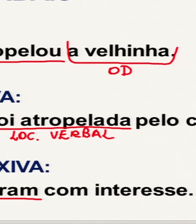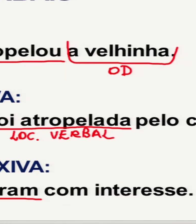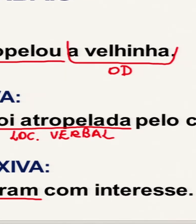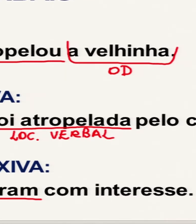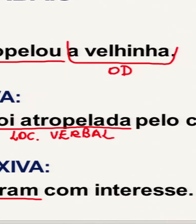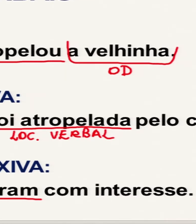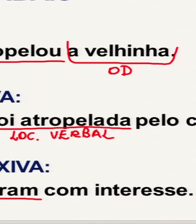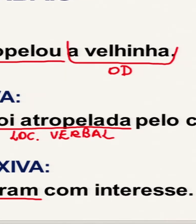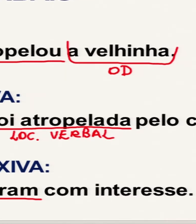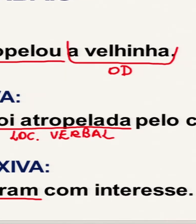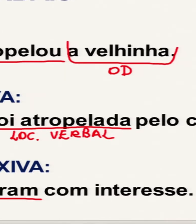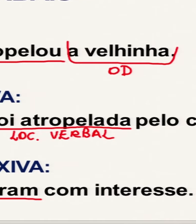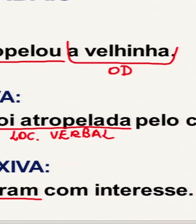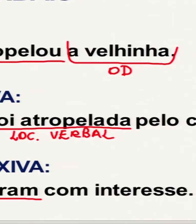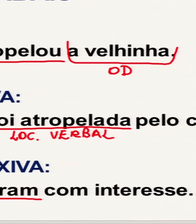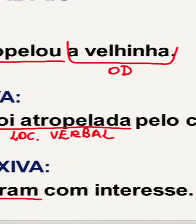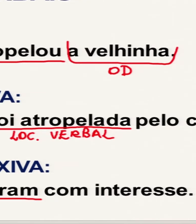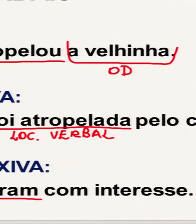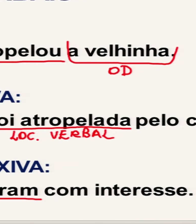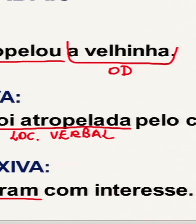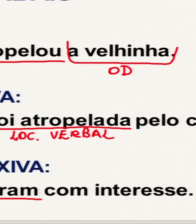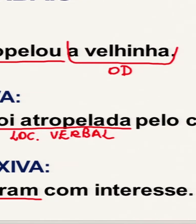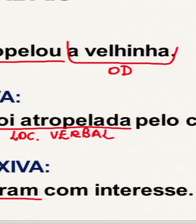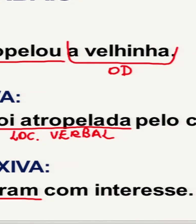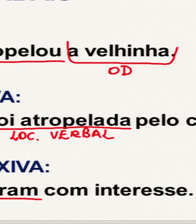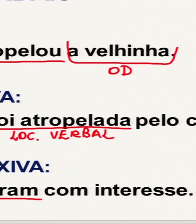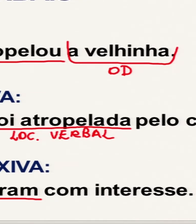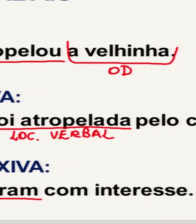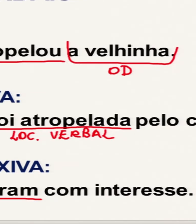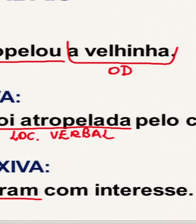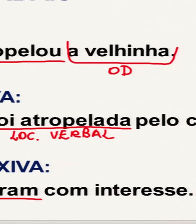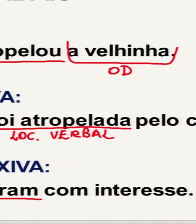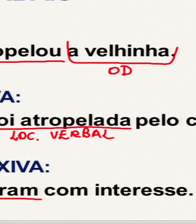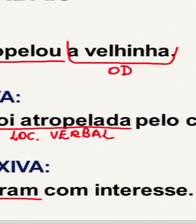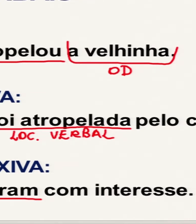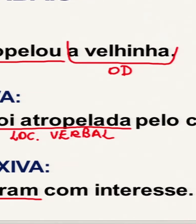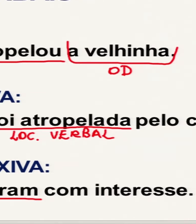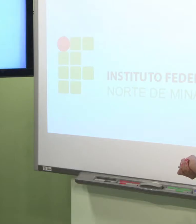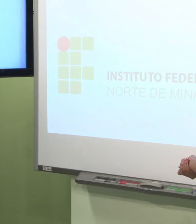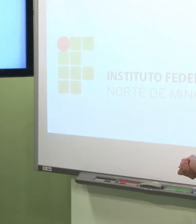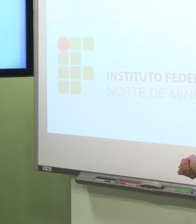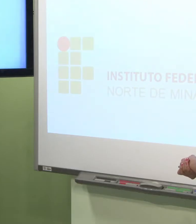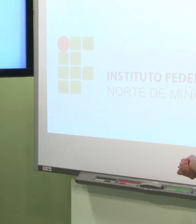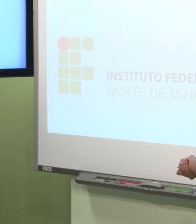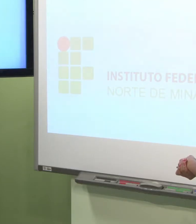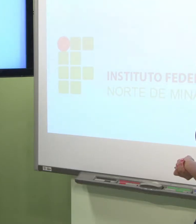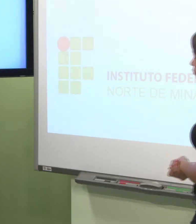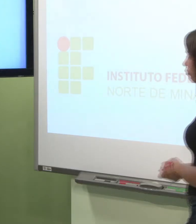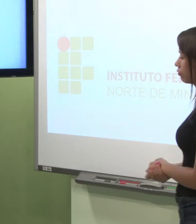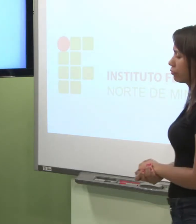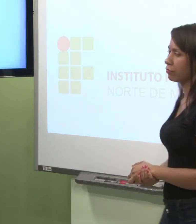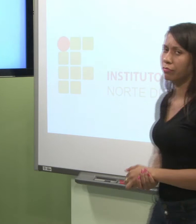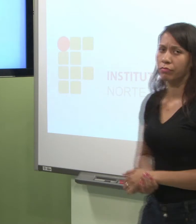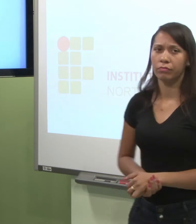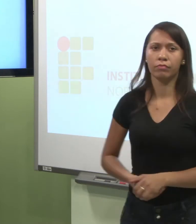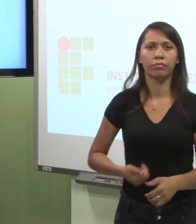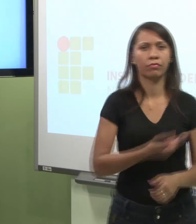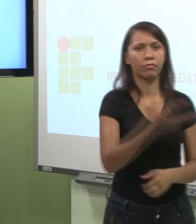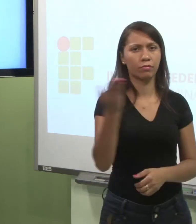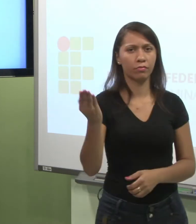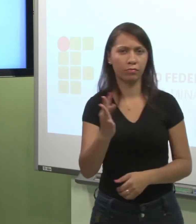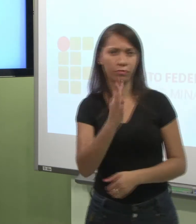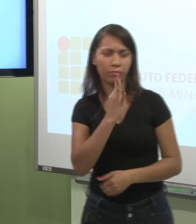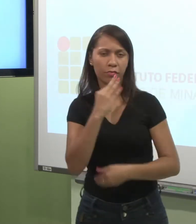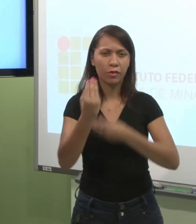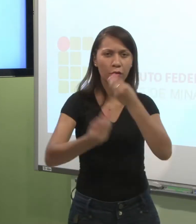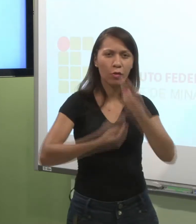em um movimento recíproco de quem pratica e sofre a ação ao mesmo tempo. Após conhecer um pouco sobre as